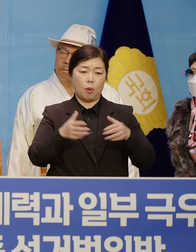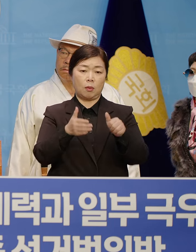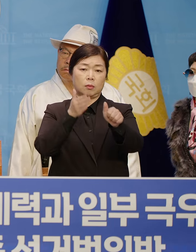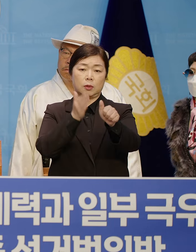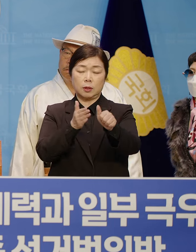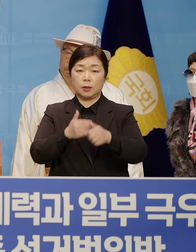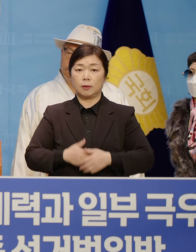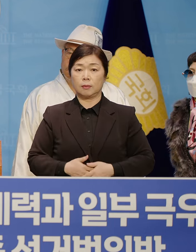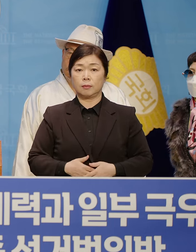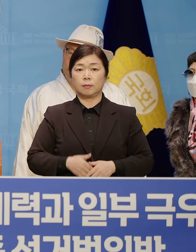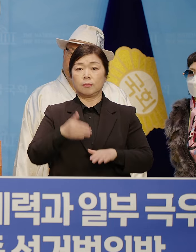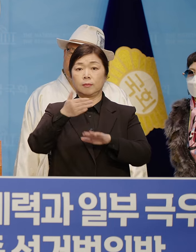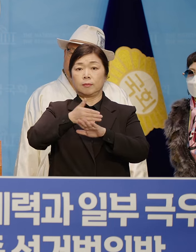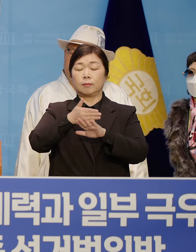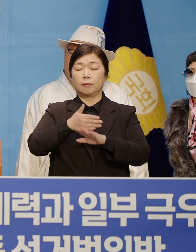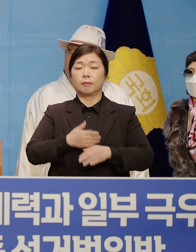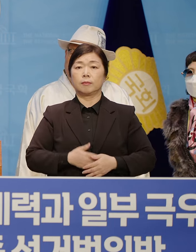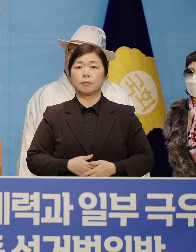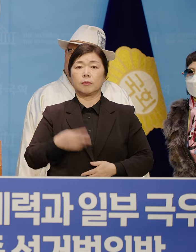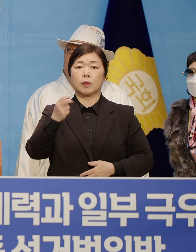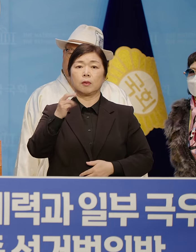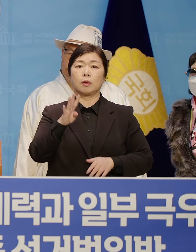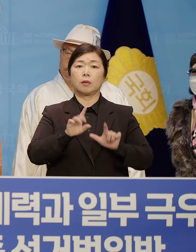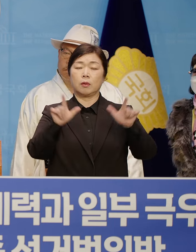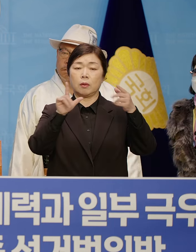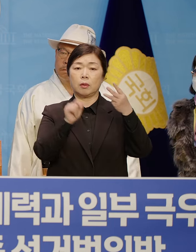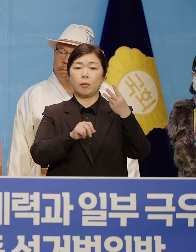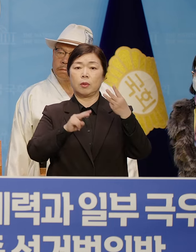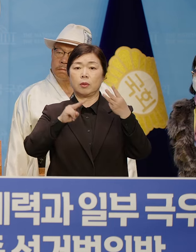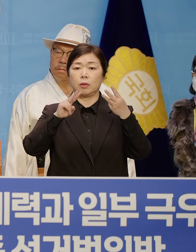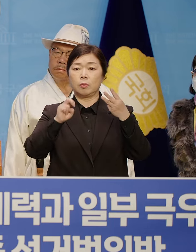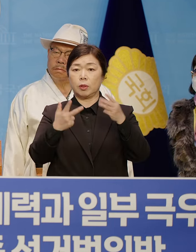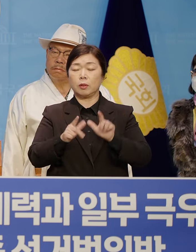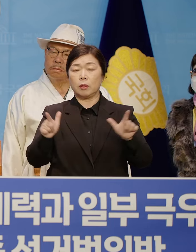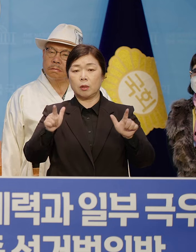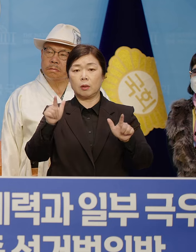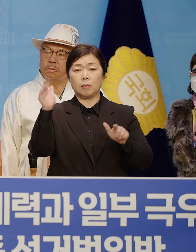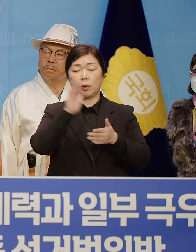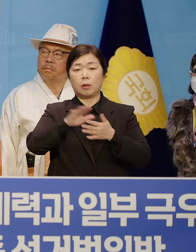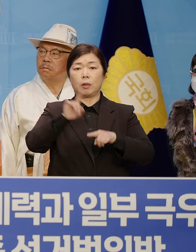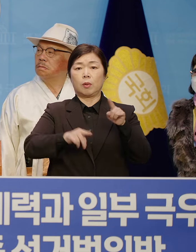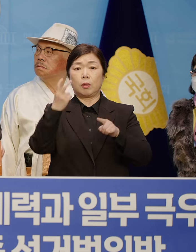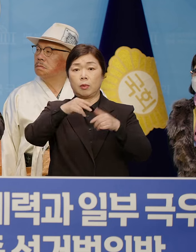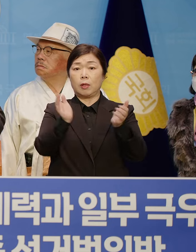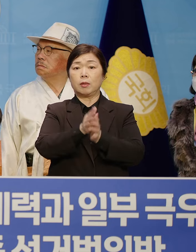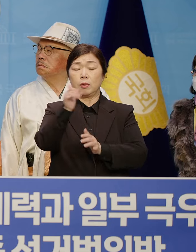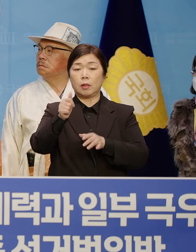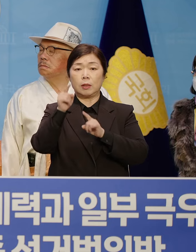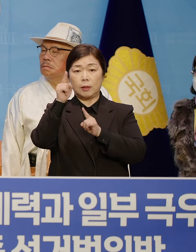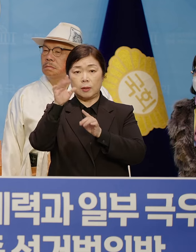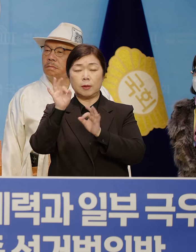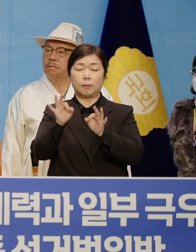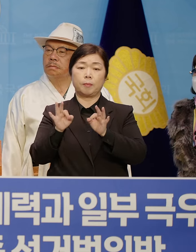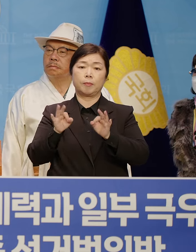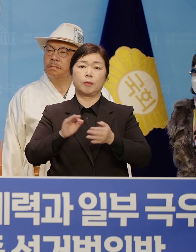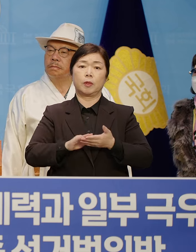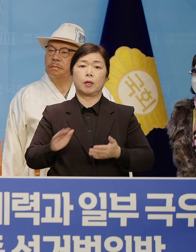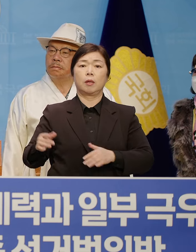주십시오 고맙습니다 2023년 3월 27일 평화나무 공명선거 감시 단장 김디모데